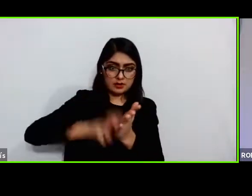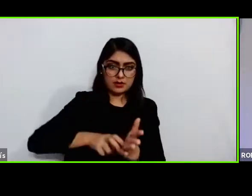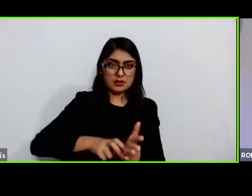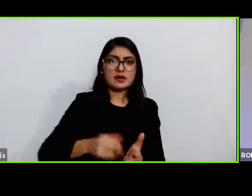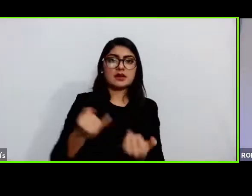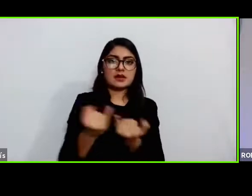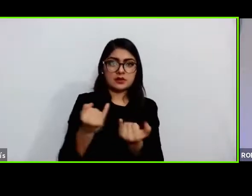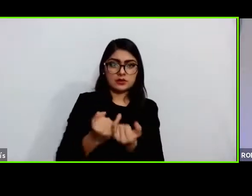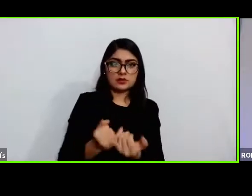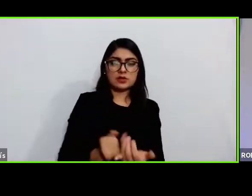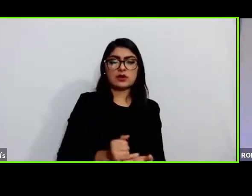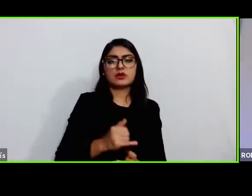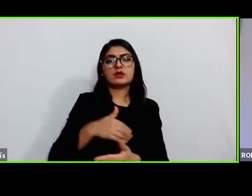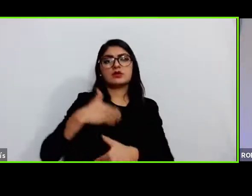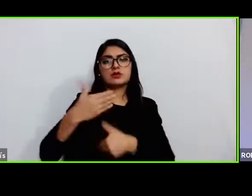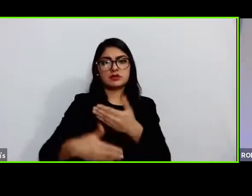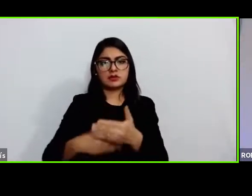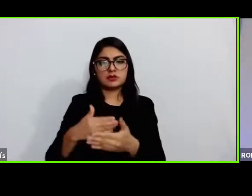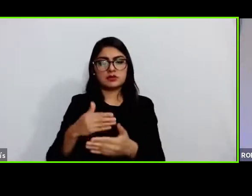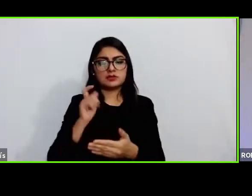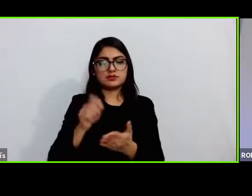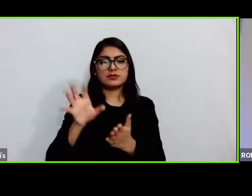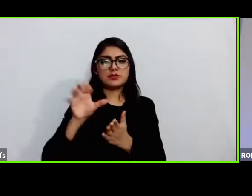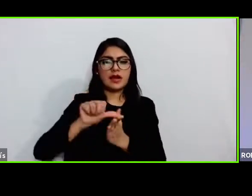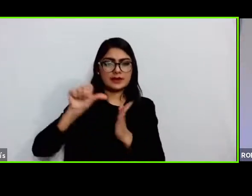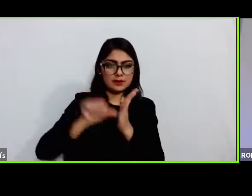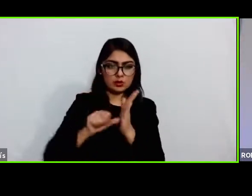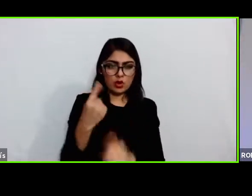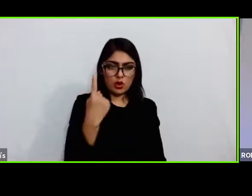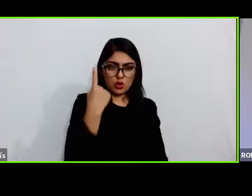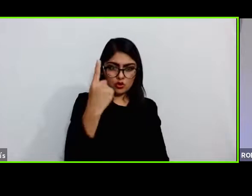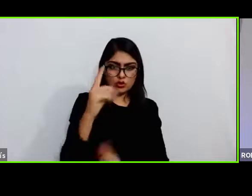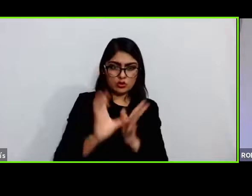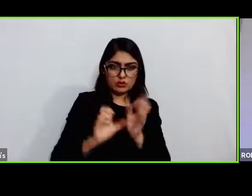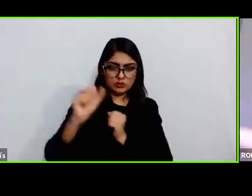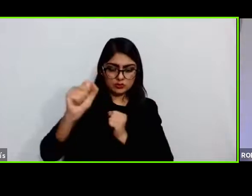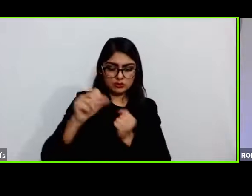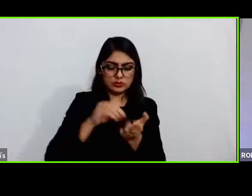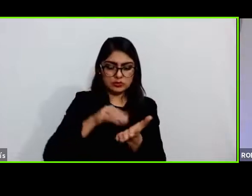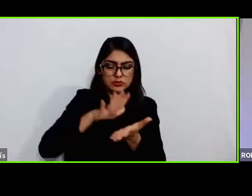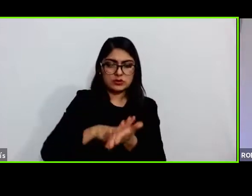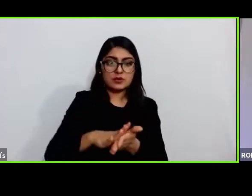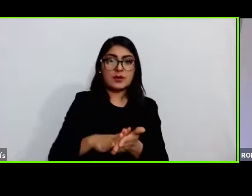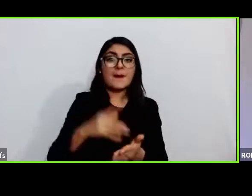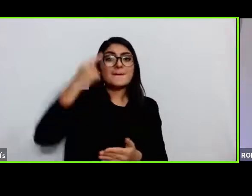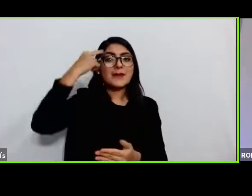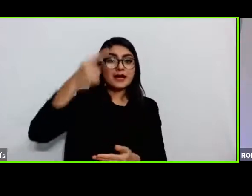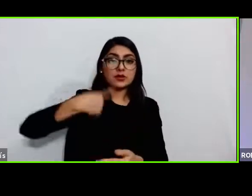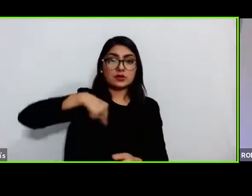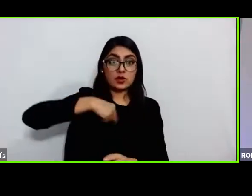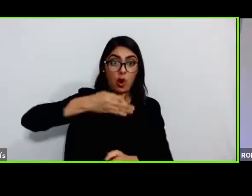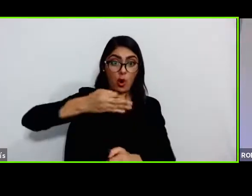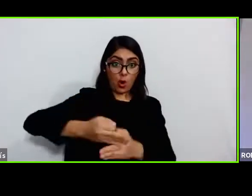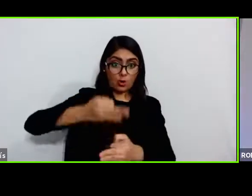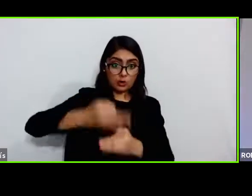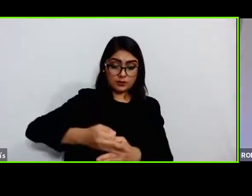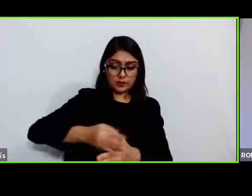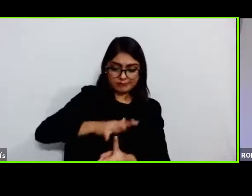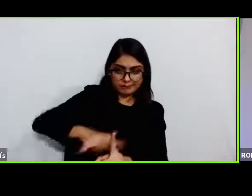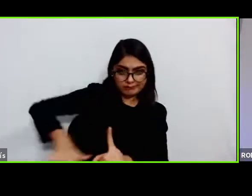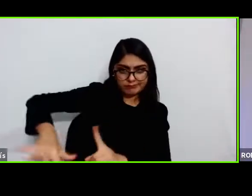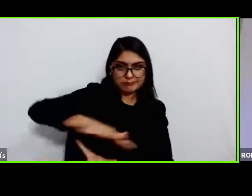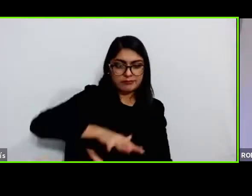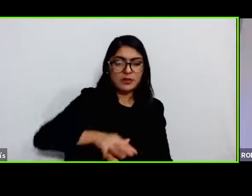Reforma 2011, sobre todo en el artículo primero constitucional, para entender dónde estamos parados el día de hoy, 2021, cuando